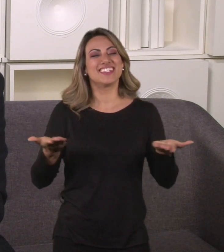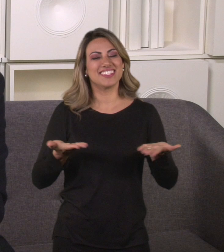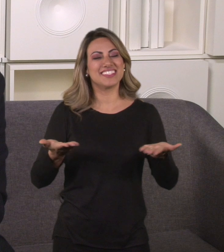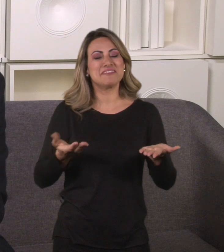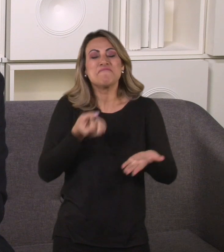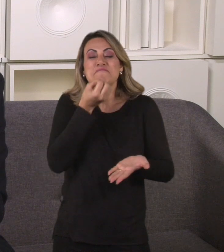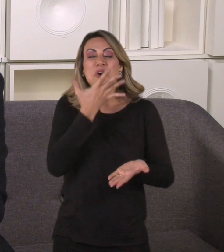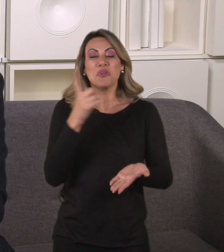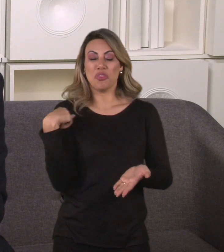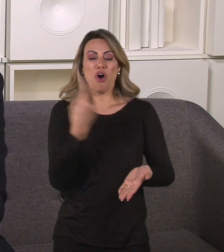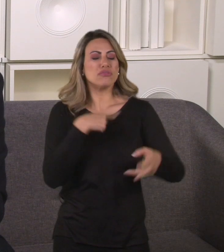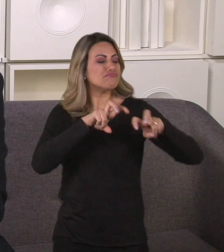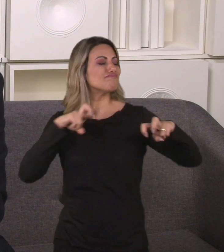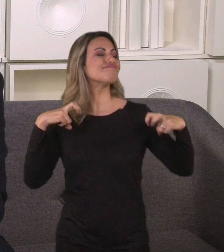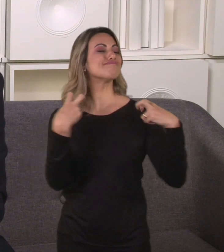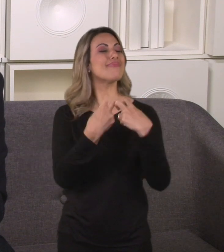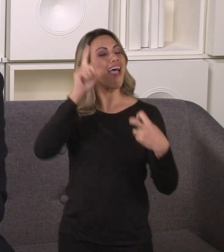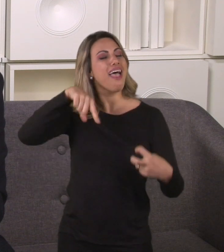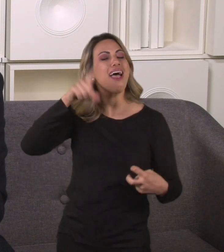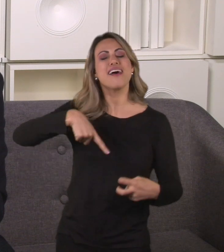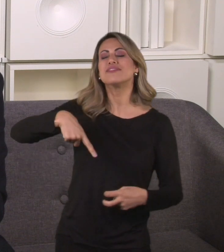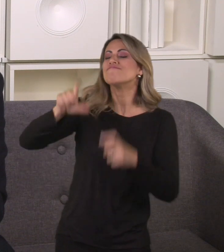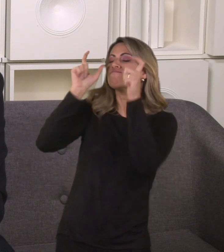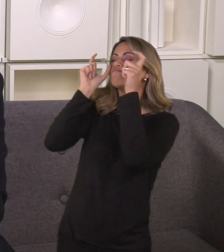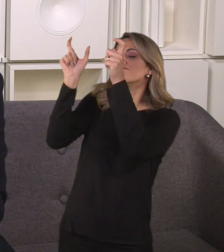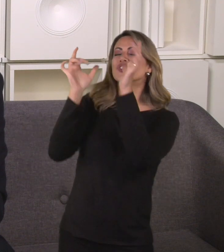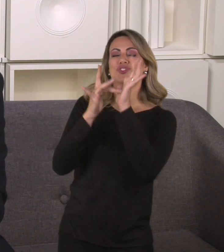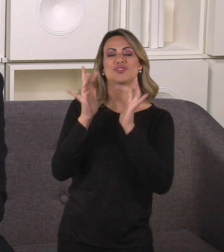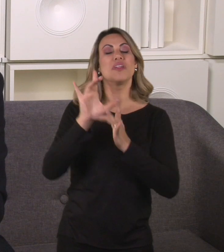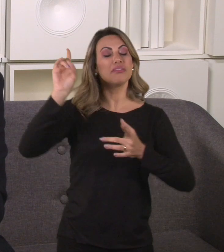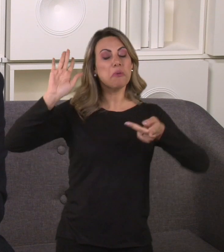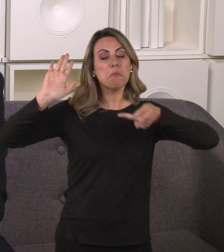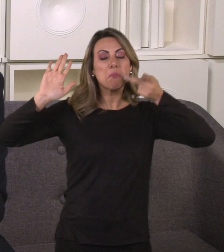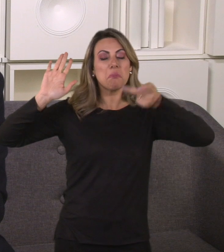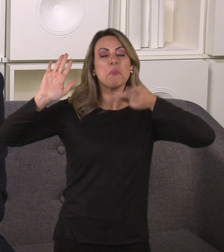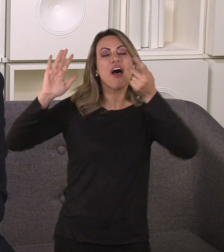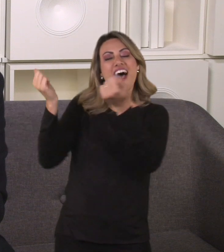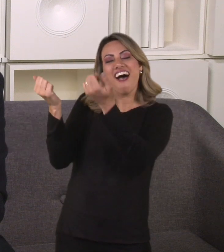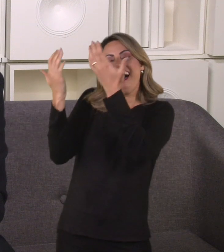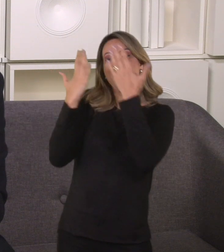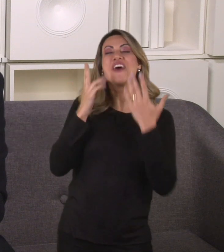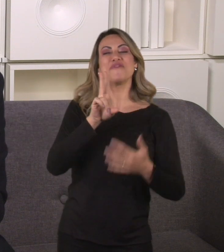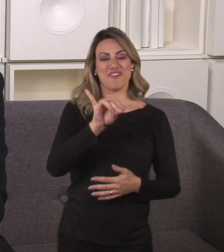porque nos reunimos em teu nome, debaixo da tua promessa.